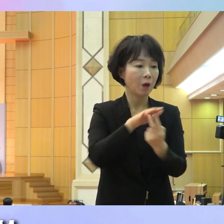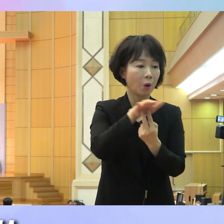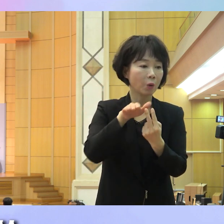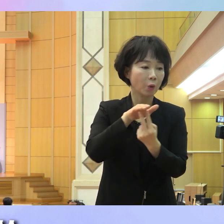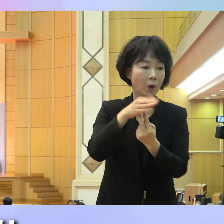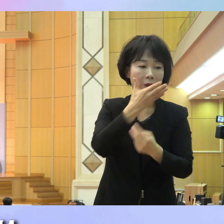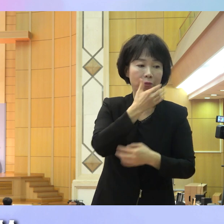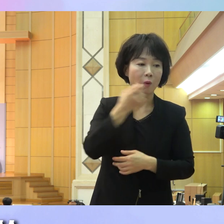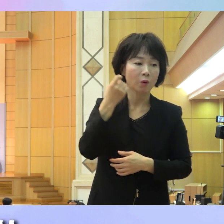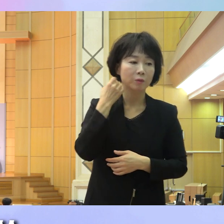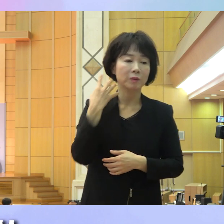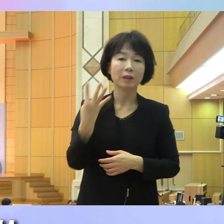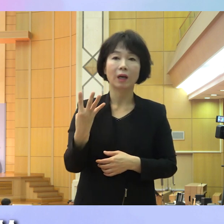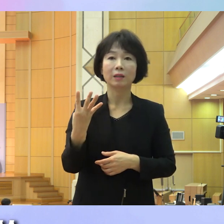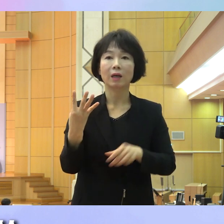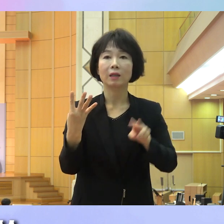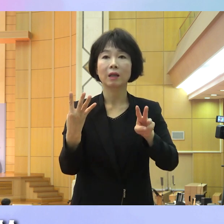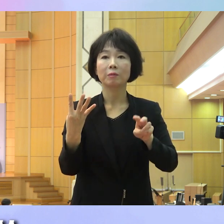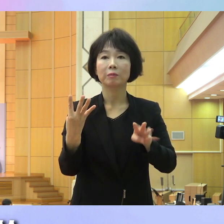34절이죠.